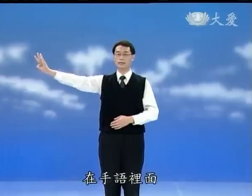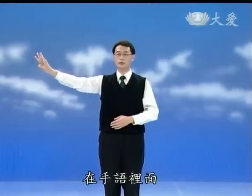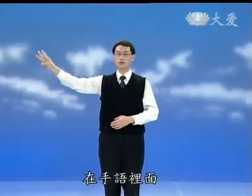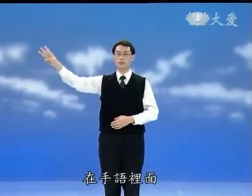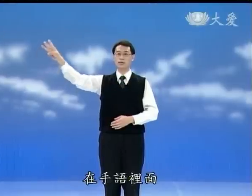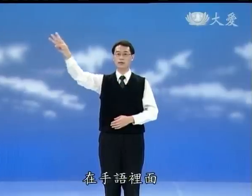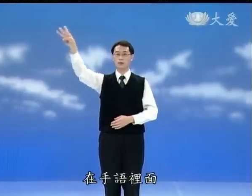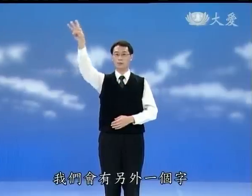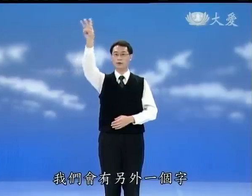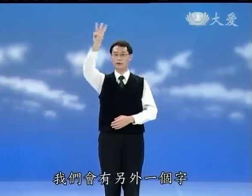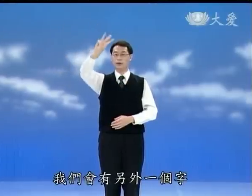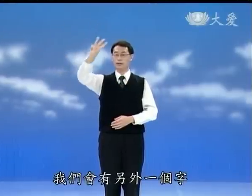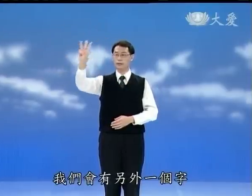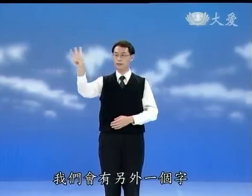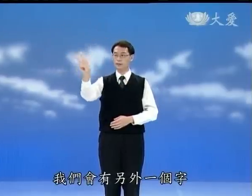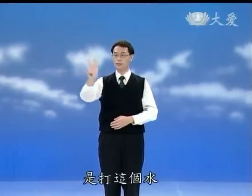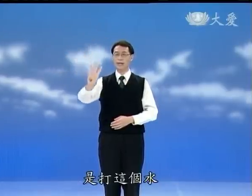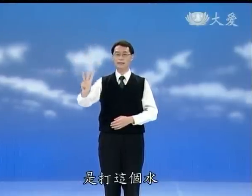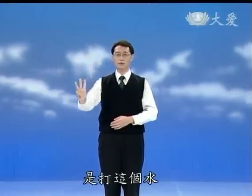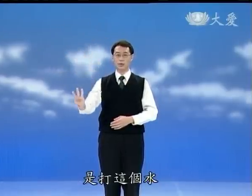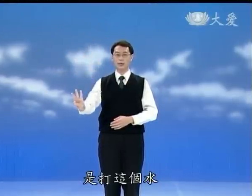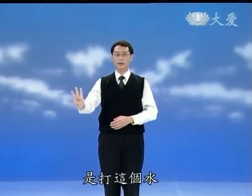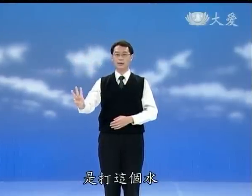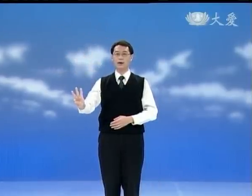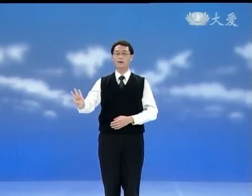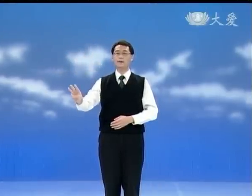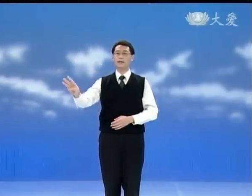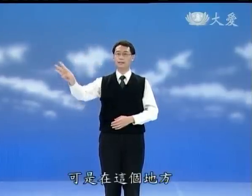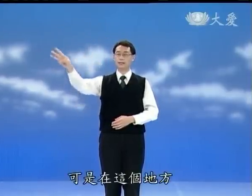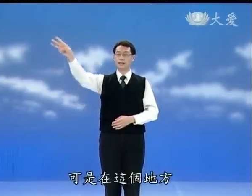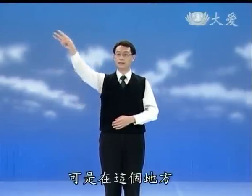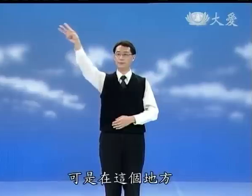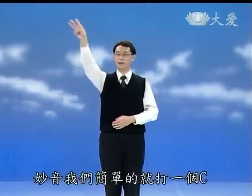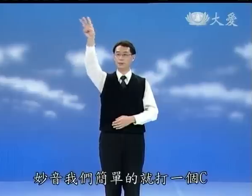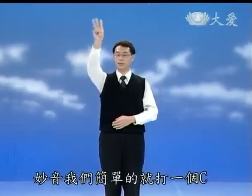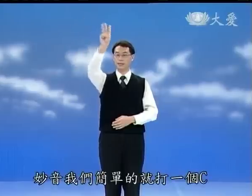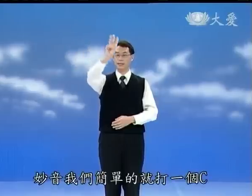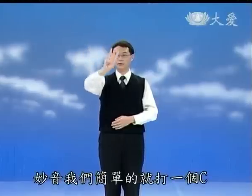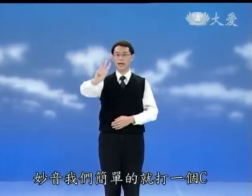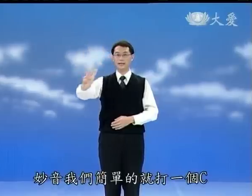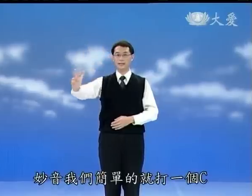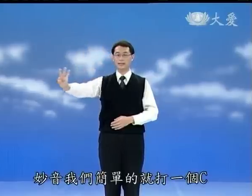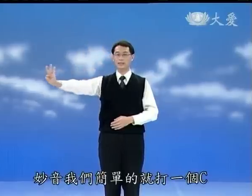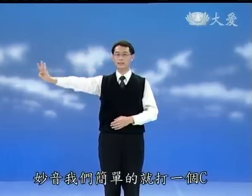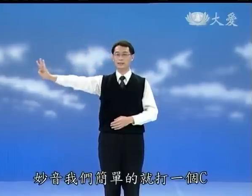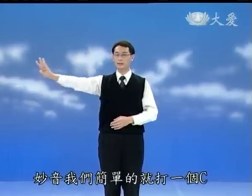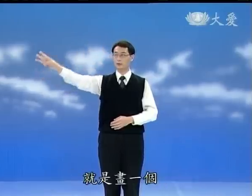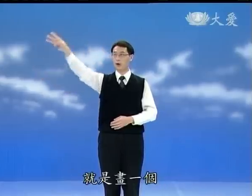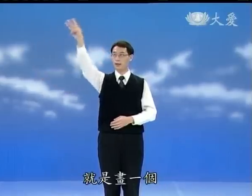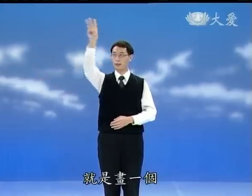手语里面我们会有另外一个字是打这个水，好，那可是在这个妙音我们简单的就打一个 C， 就是画一个，